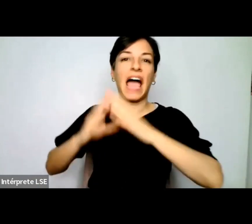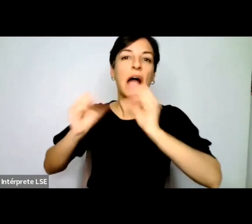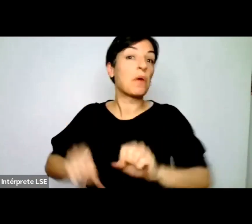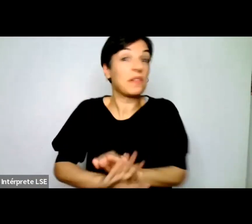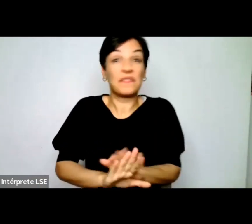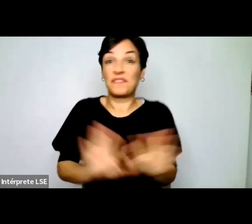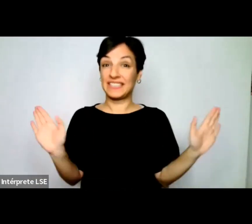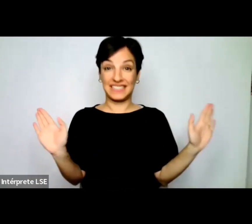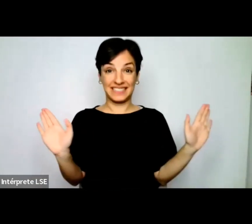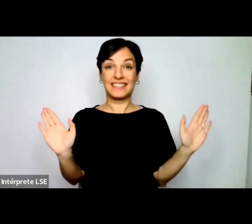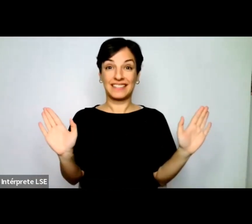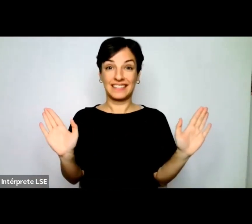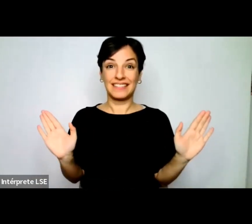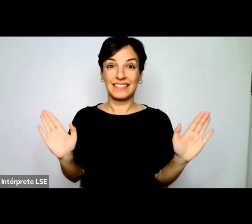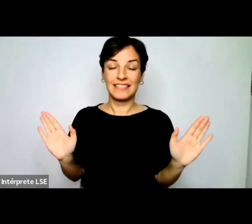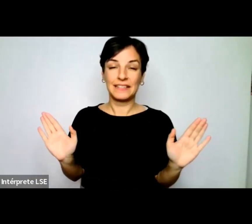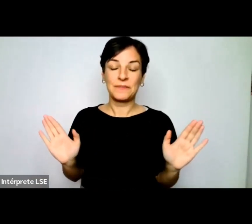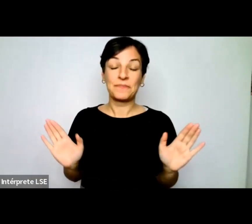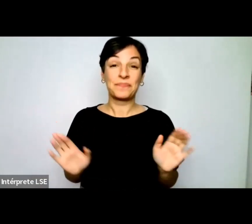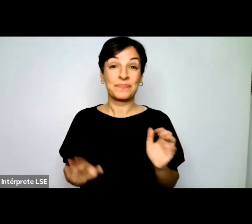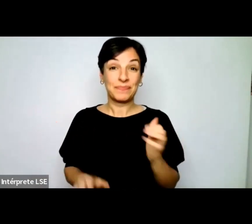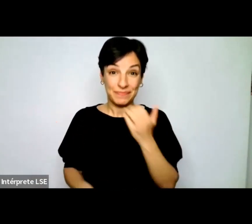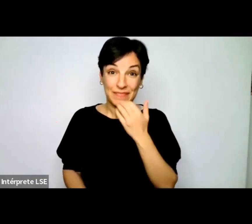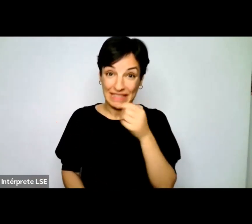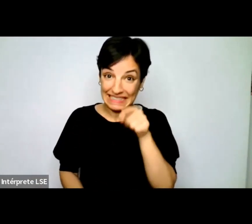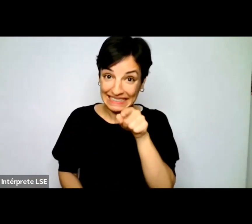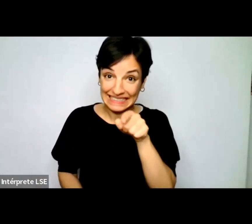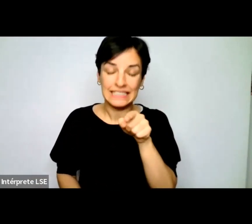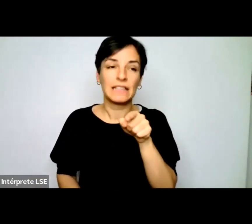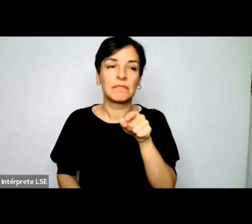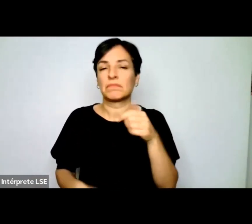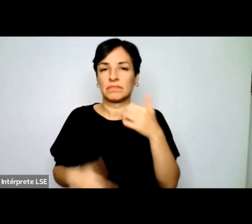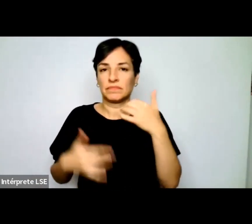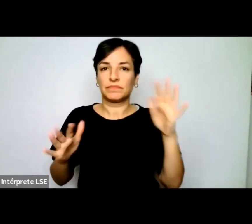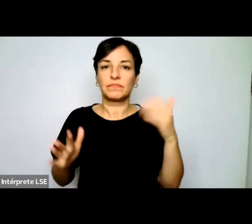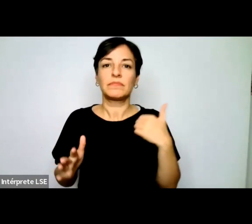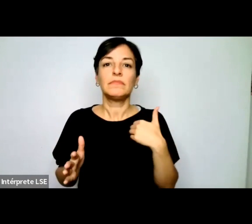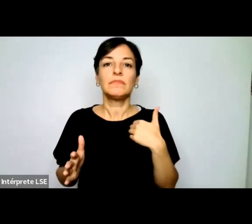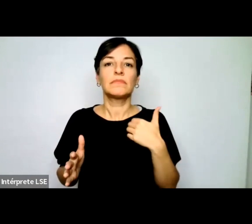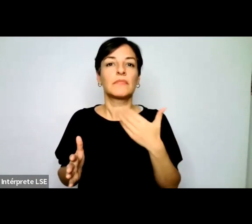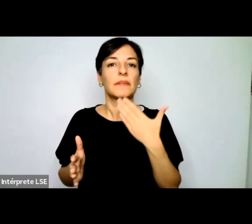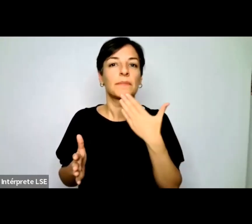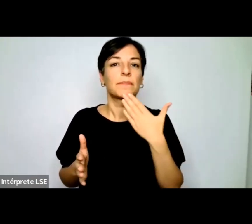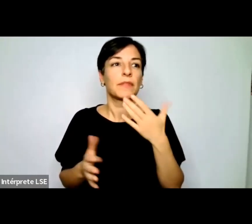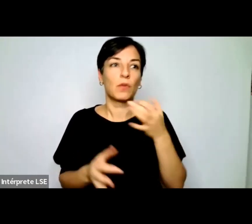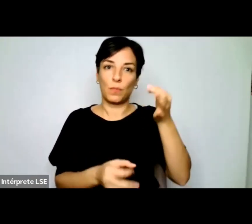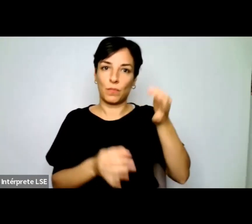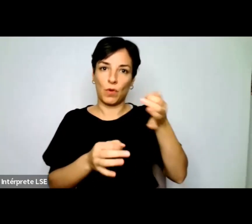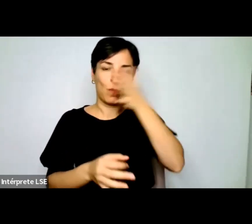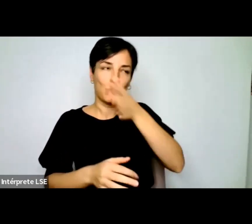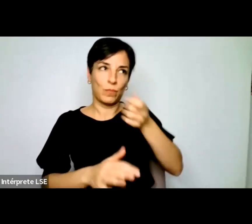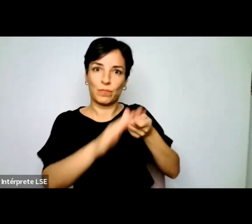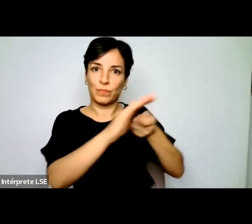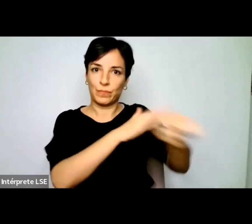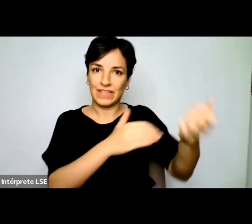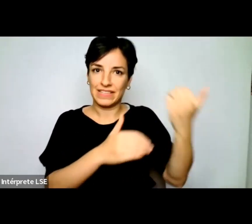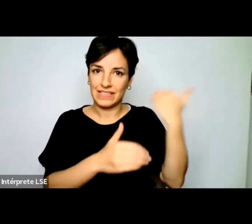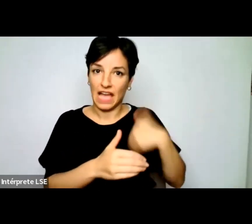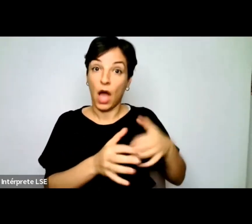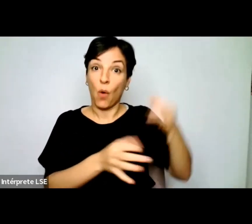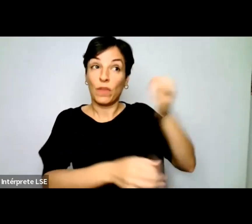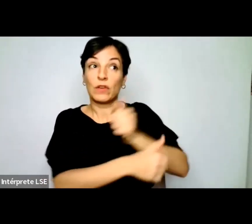estaría. En estos casos puede ser que si solicitáis la mediación, pues las partes ya tengan abogados o tengan